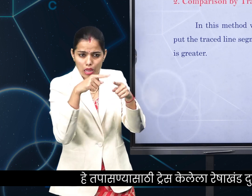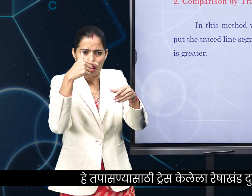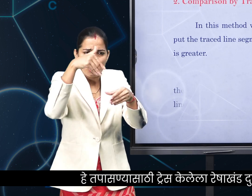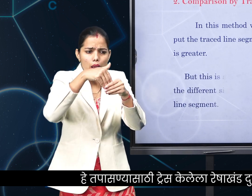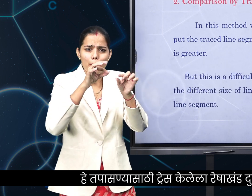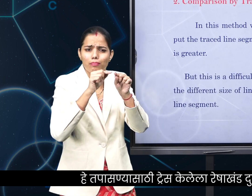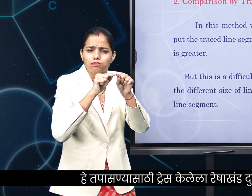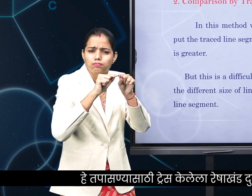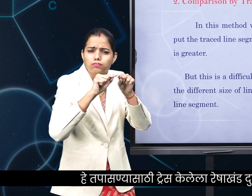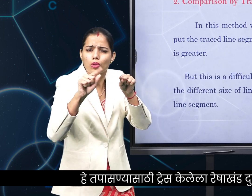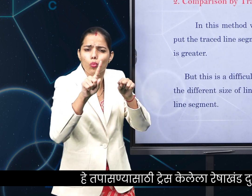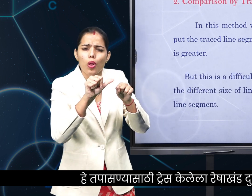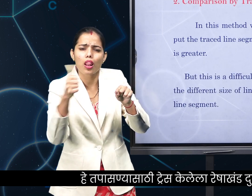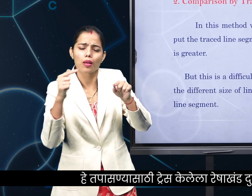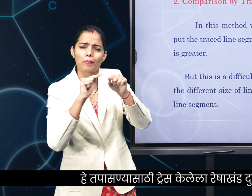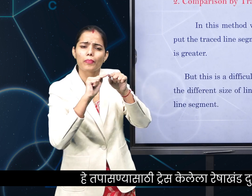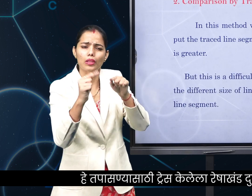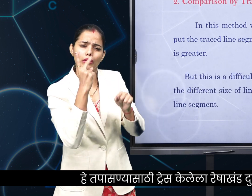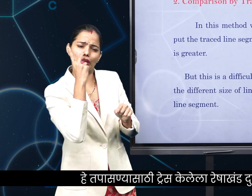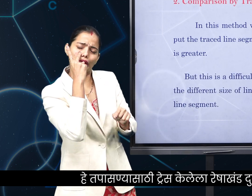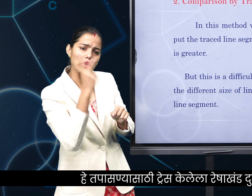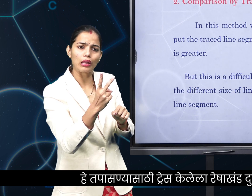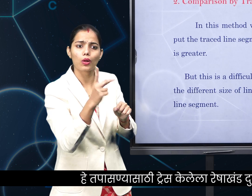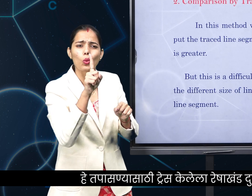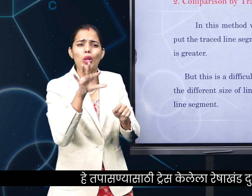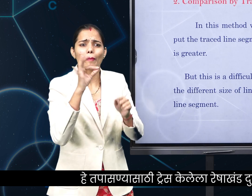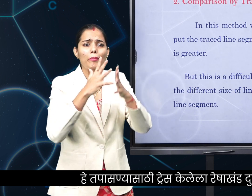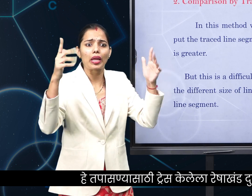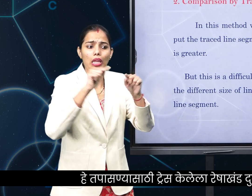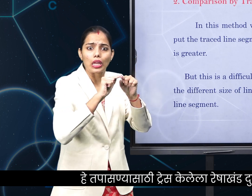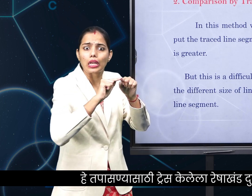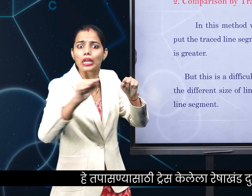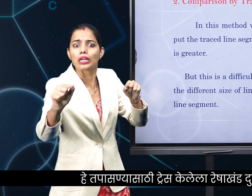तपासण्यासाठी ट्रेस केलेला रेषाखंड दुसऱ्या रेषेवर ठेवावा लागतो.